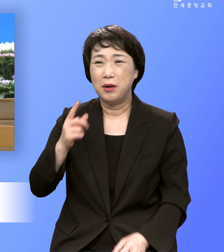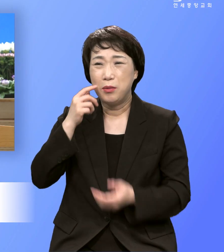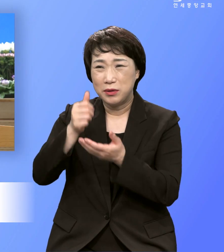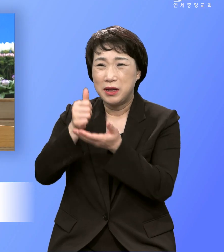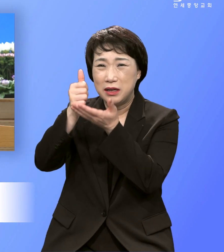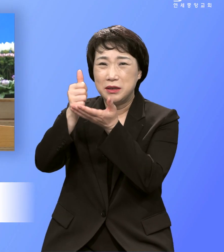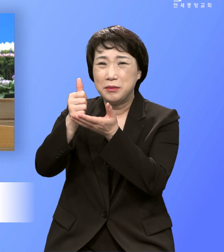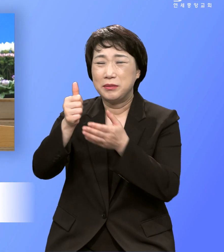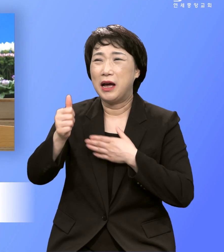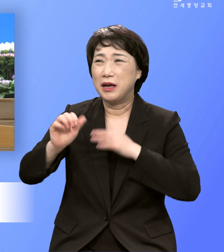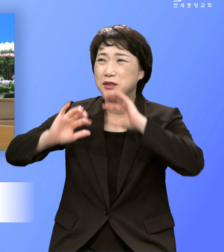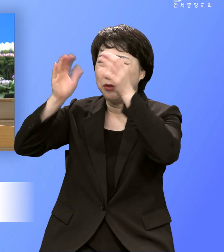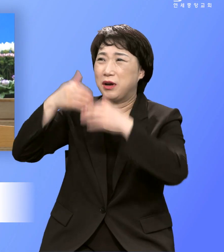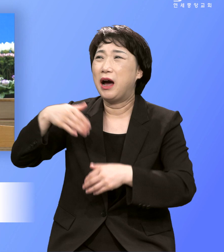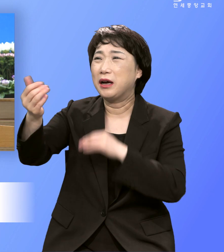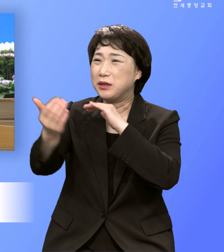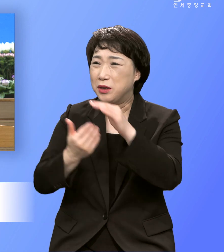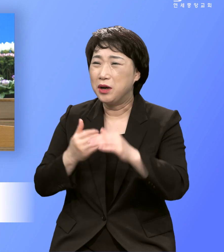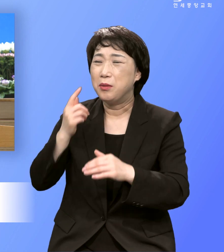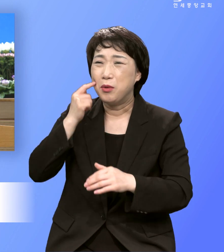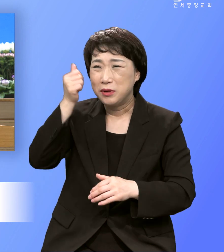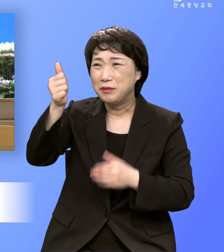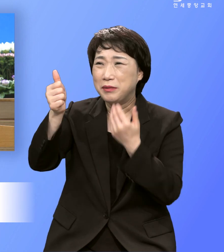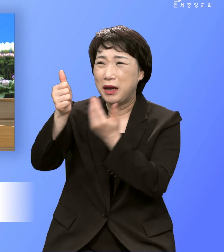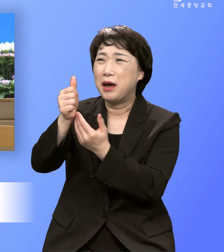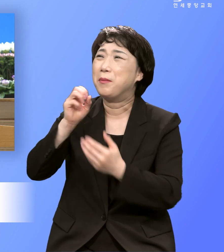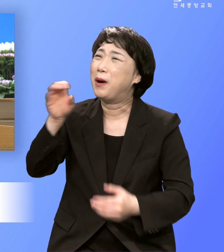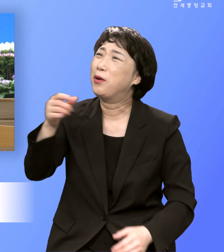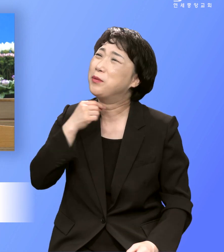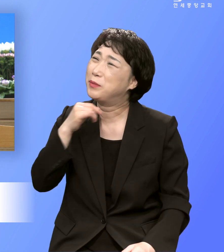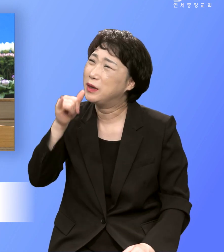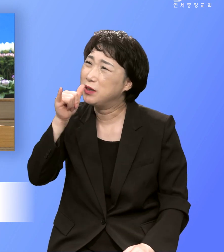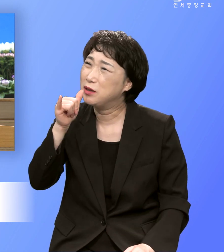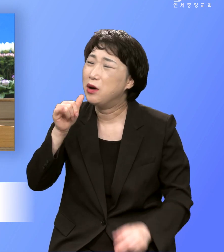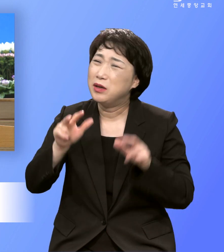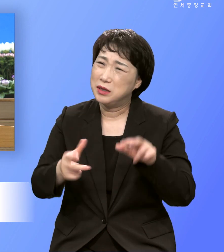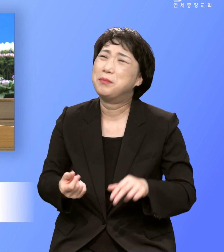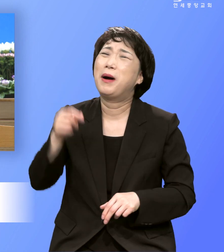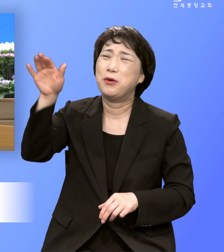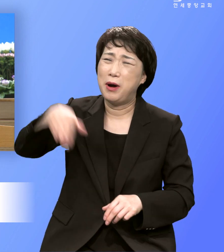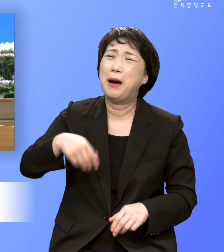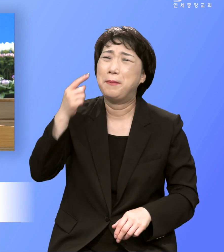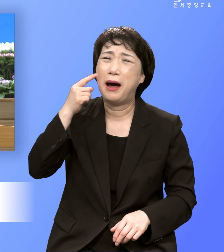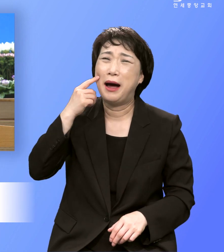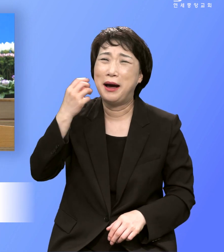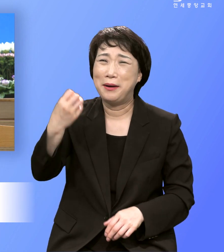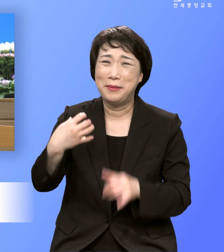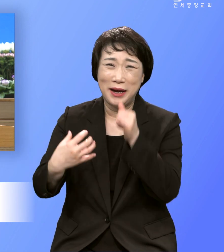목사님, 나 천국 가기 전에 목사님께 할 말 있어. 지금 빨리 와봐.